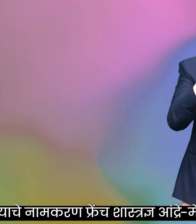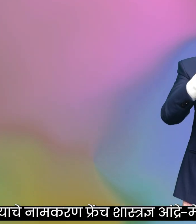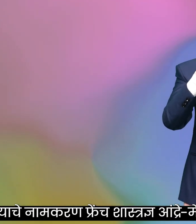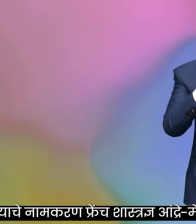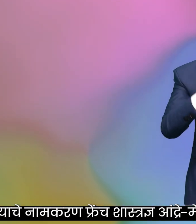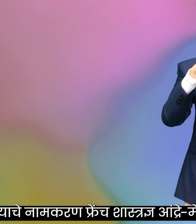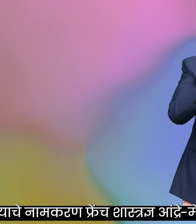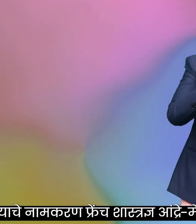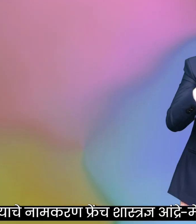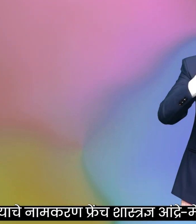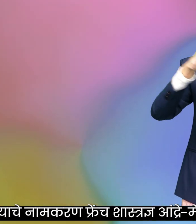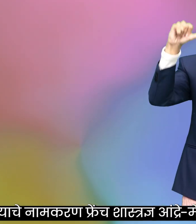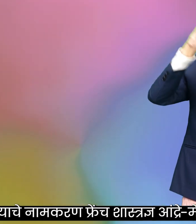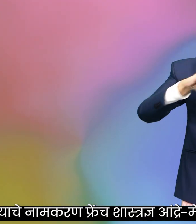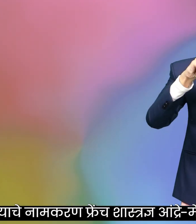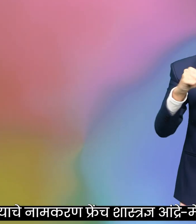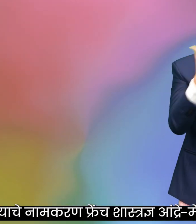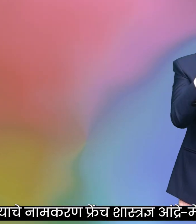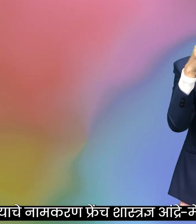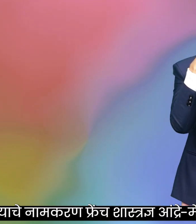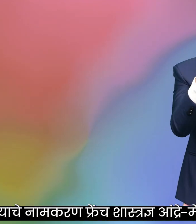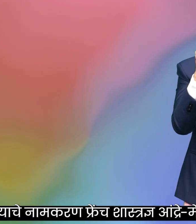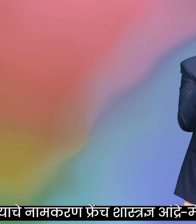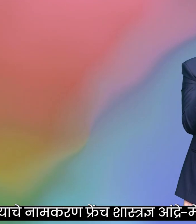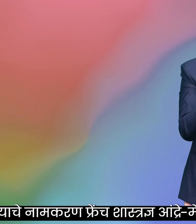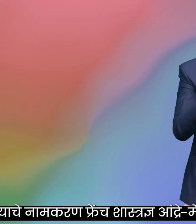एम्पियर यांच्या नावावरून करण्यात आले आहे.